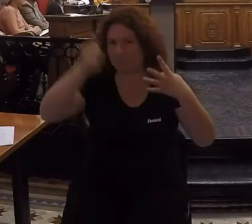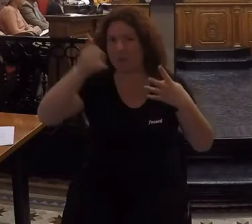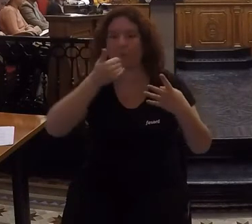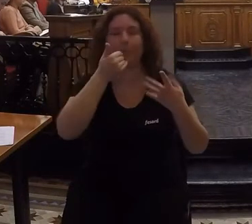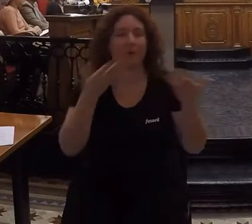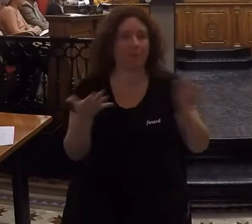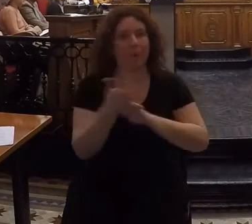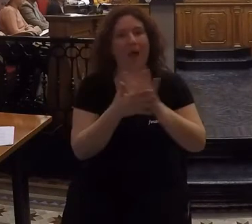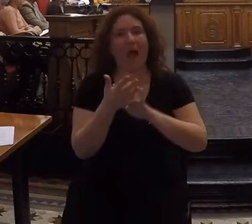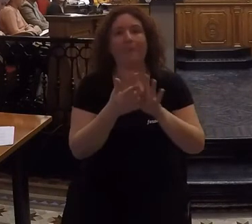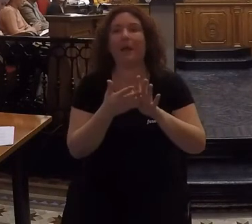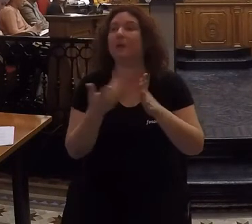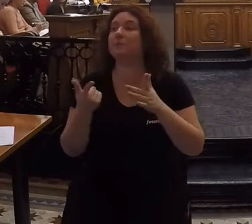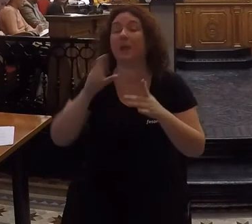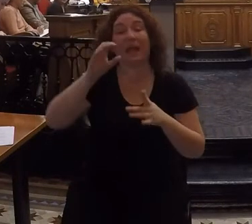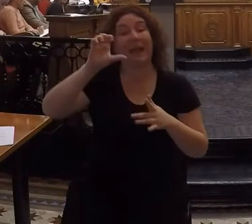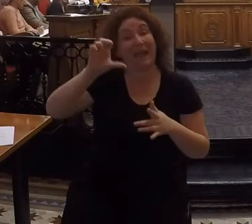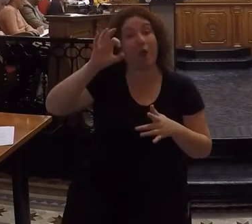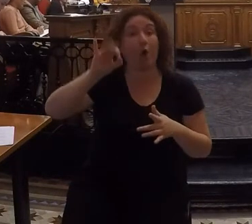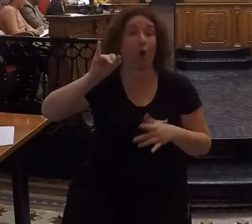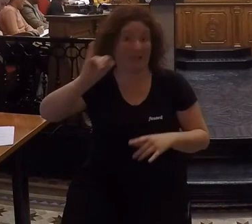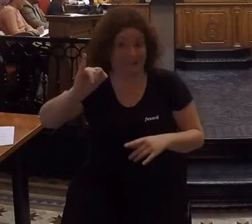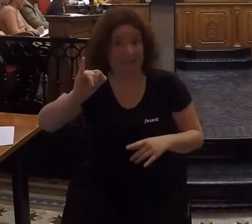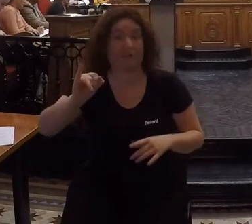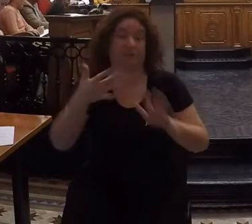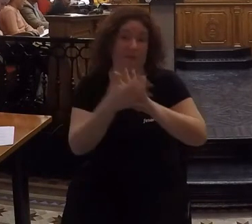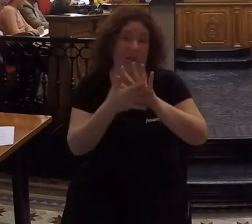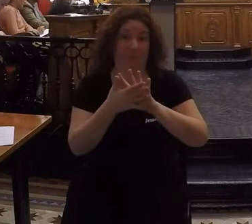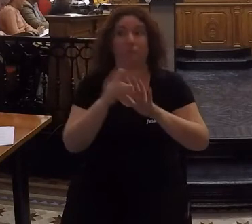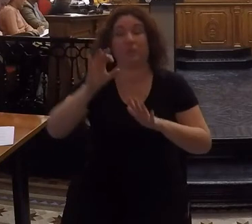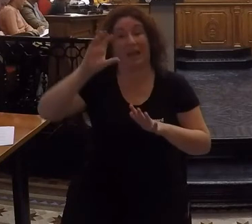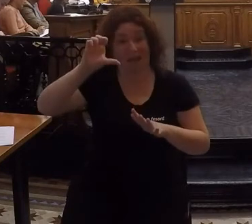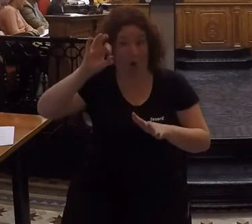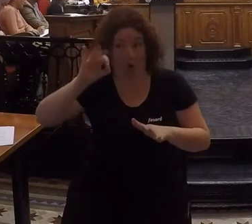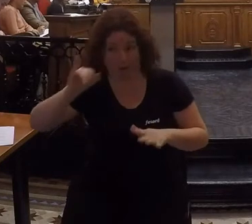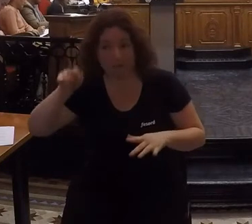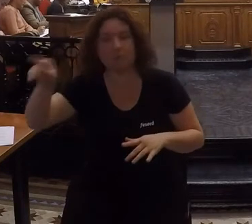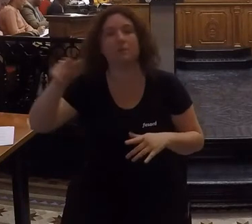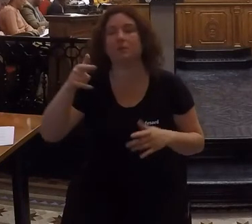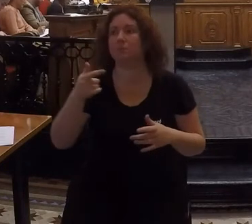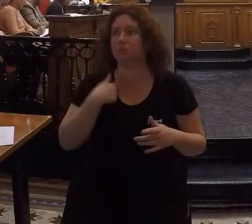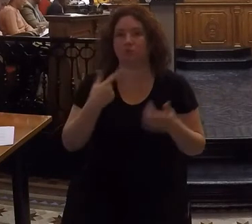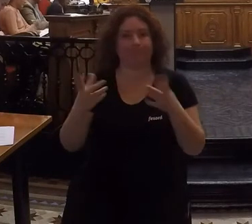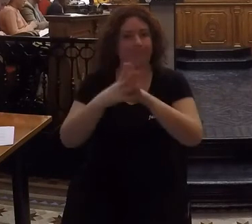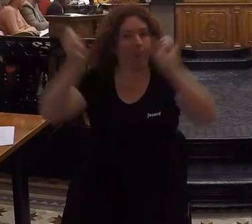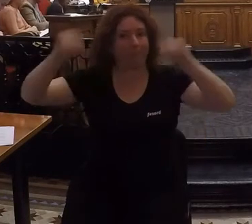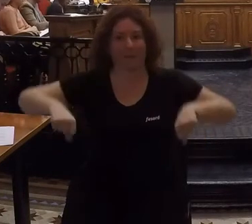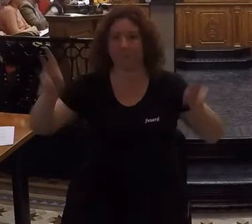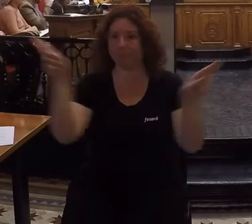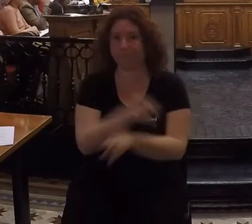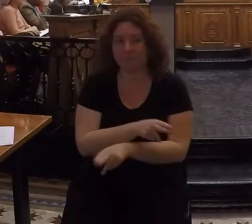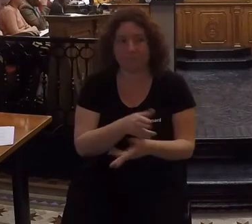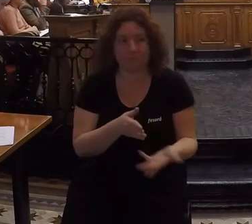un convenio con la EOI, que lo hemos denunciado muchas veces, la Escuela de Organización Industrial. No sé para qué lo eliminan, porque era para formar